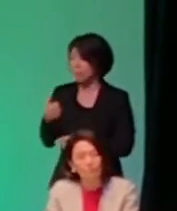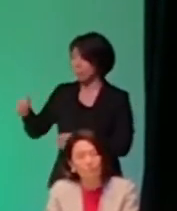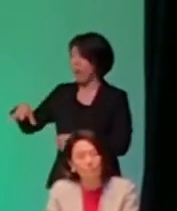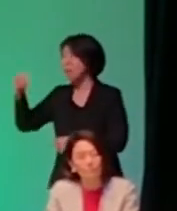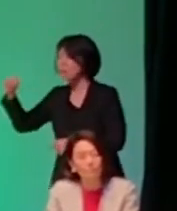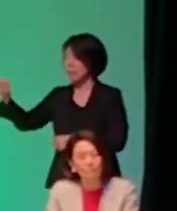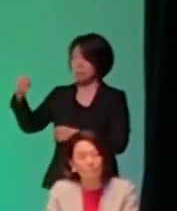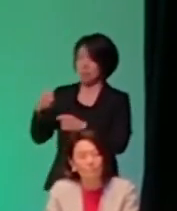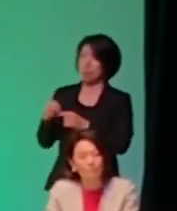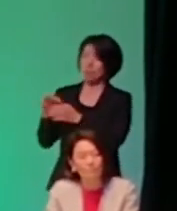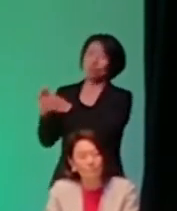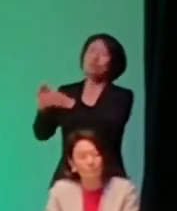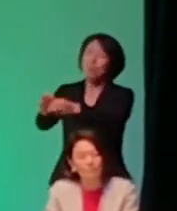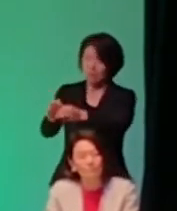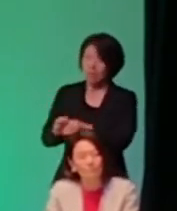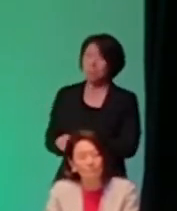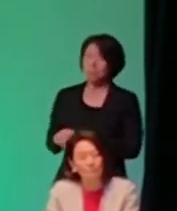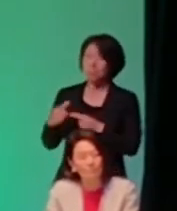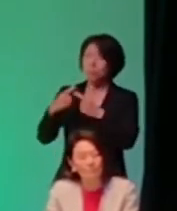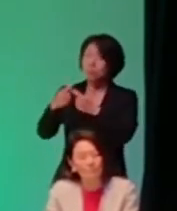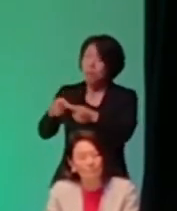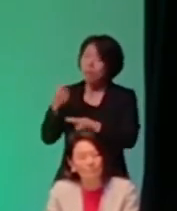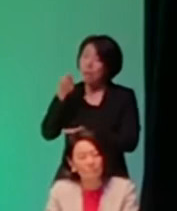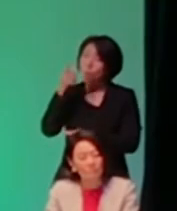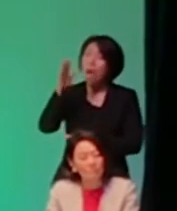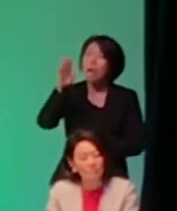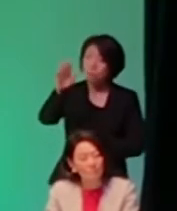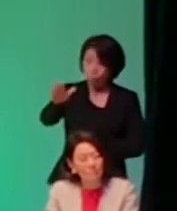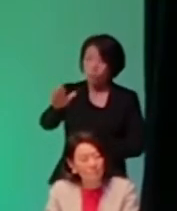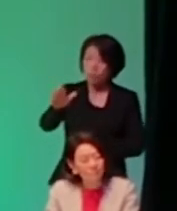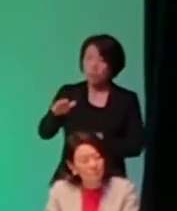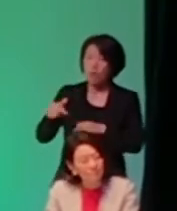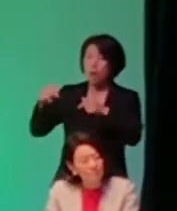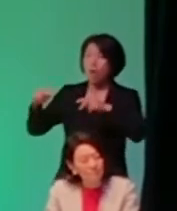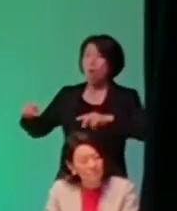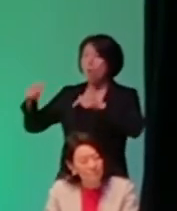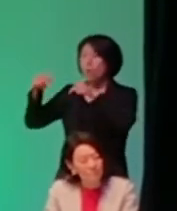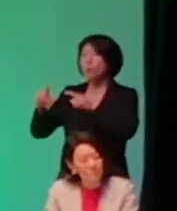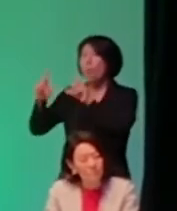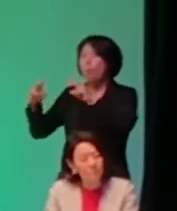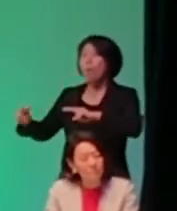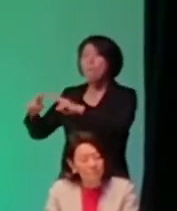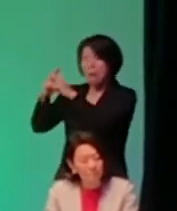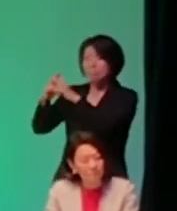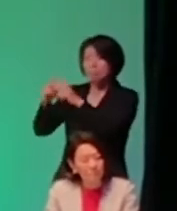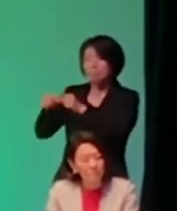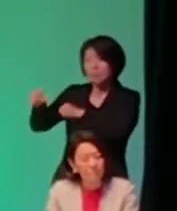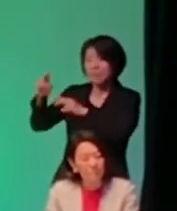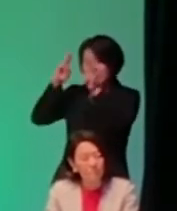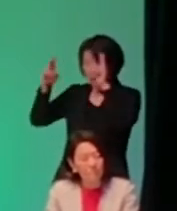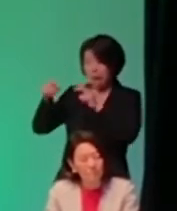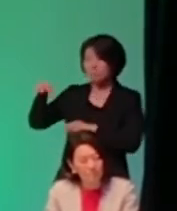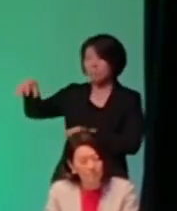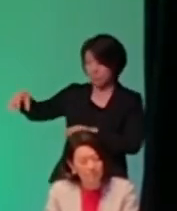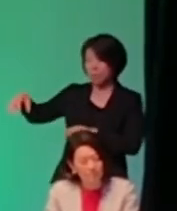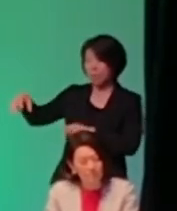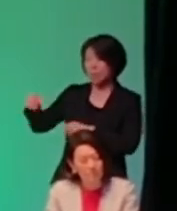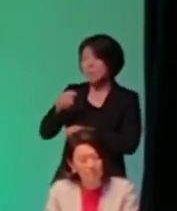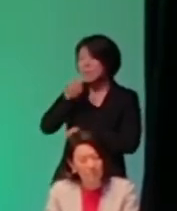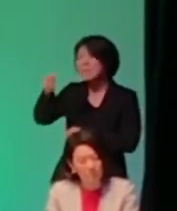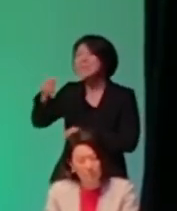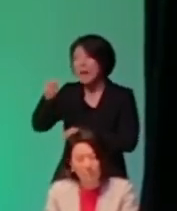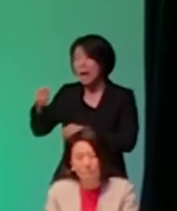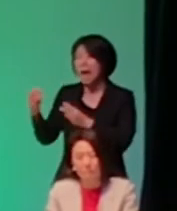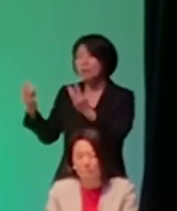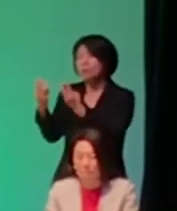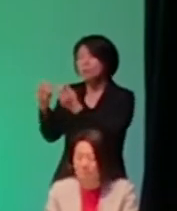した。入社して半年後に当番支社という今加古川にあるんですけれど、記者が数人ぐらいの小さな